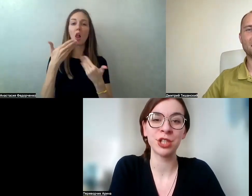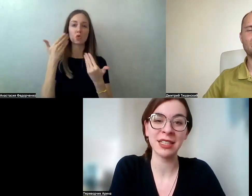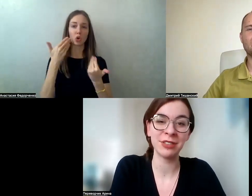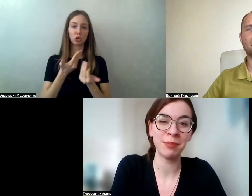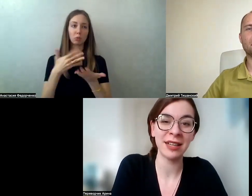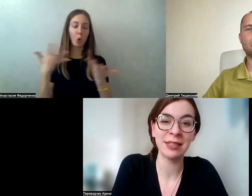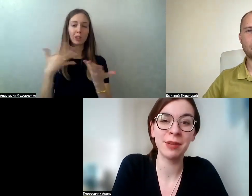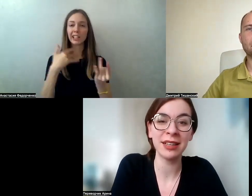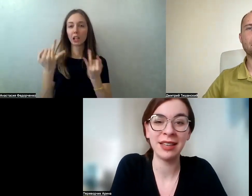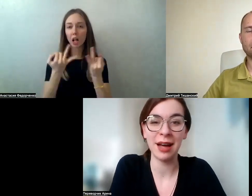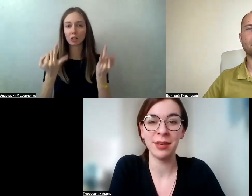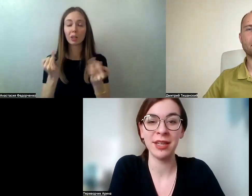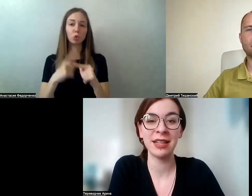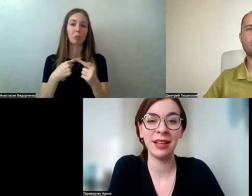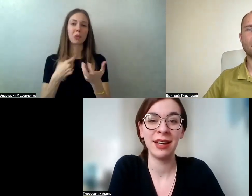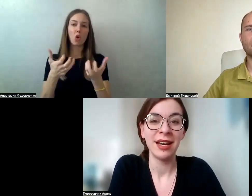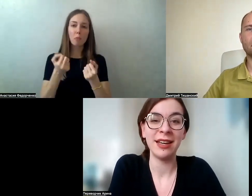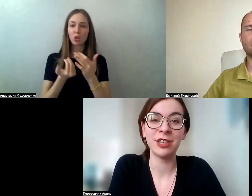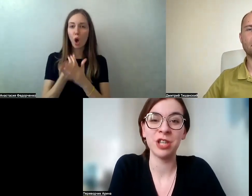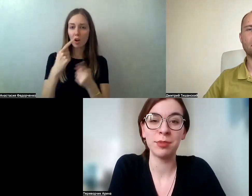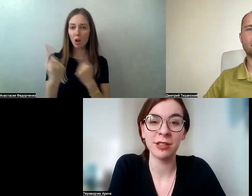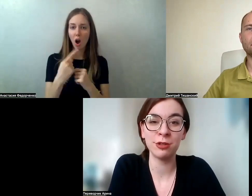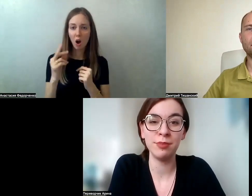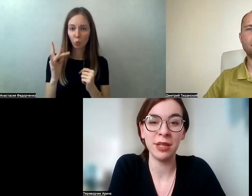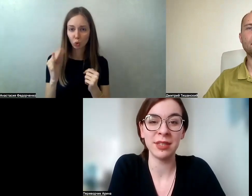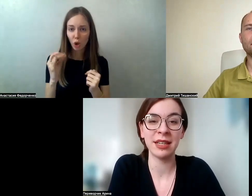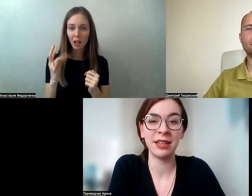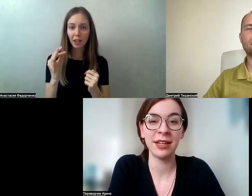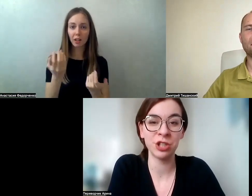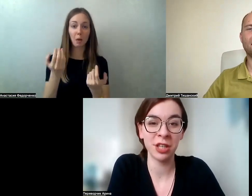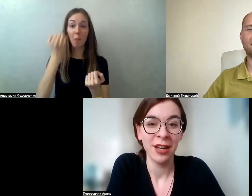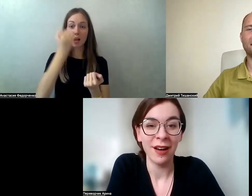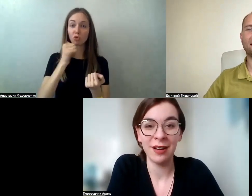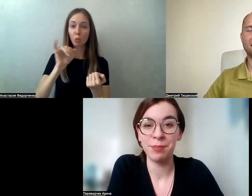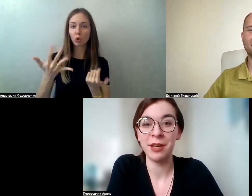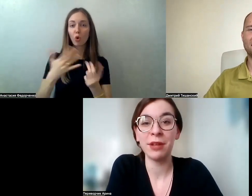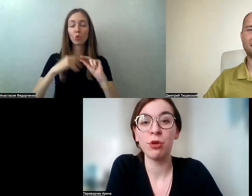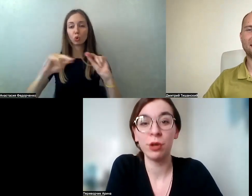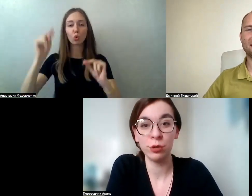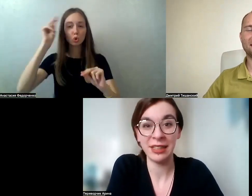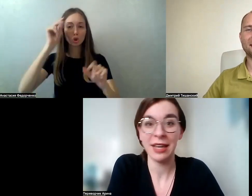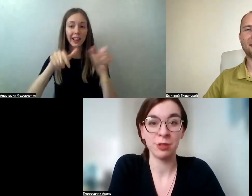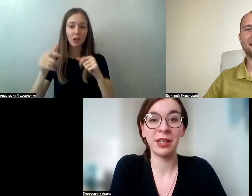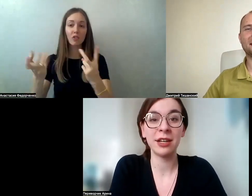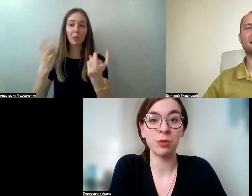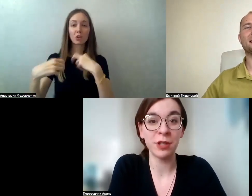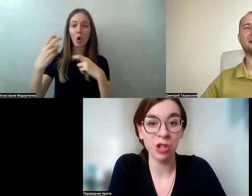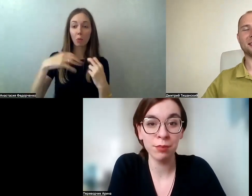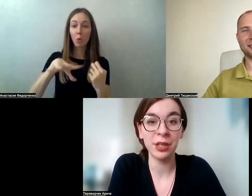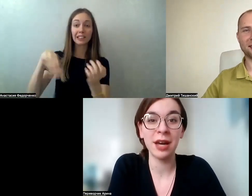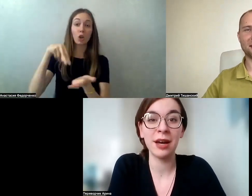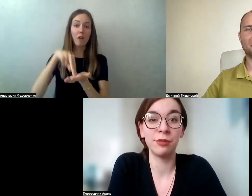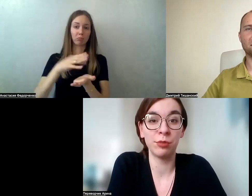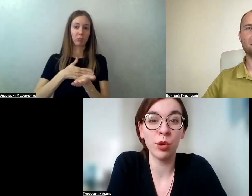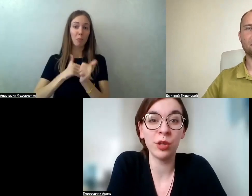стала путешествовать по разным городам. Мне стало легче общаться с людьми. Мне стало легче принимать новых людей. То есть благодаря